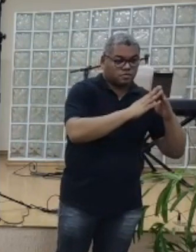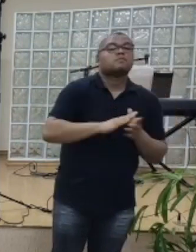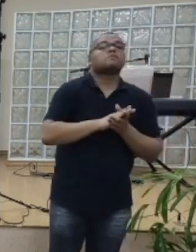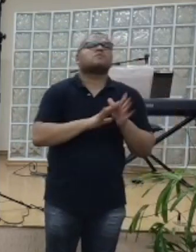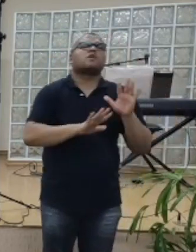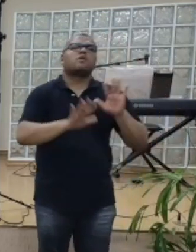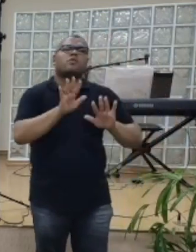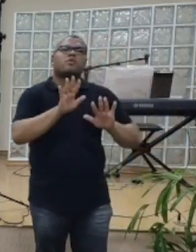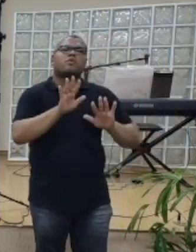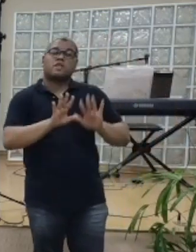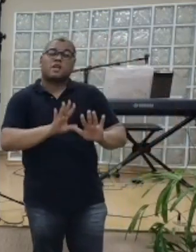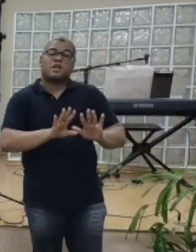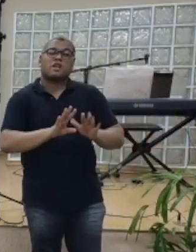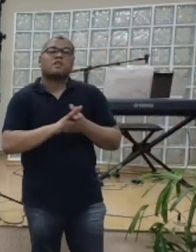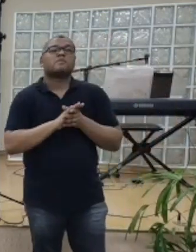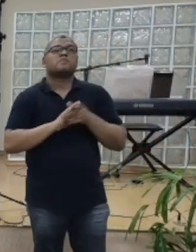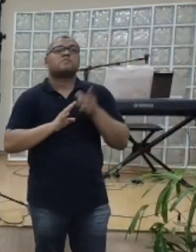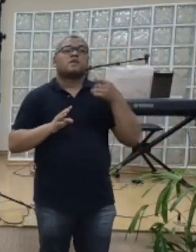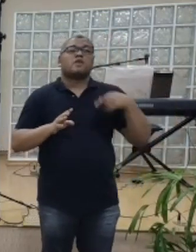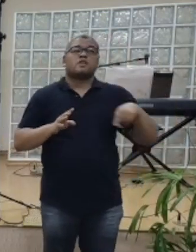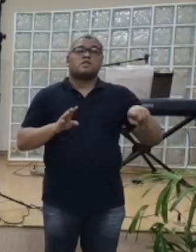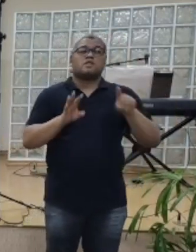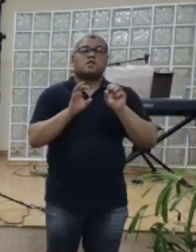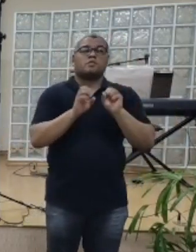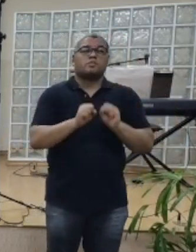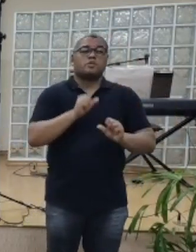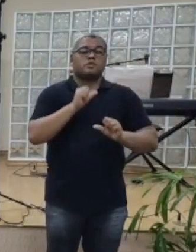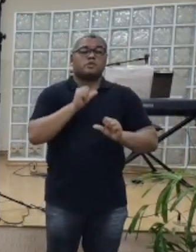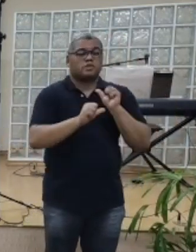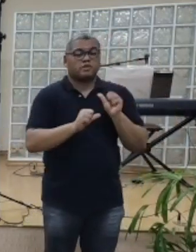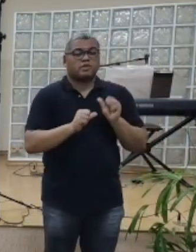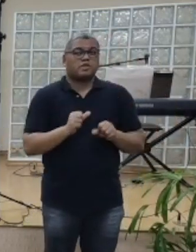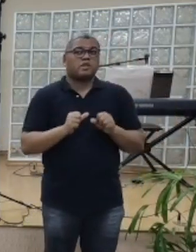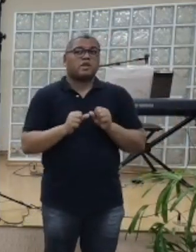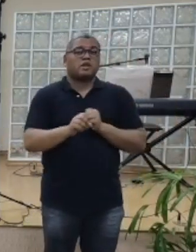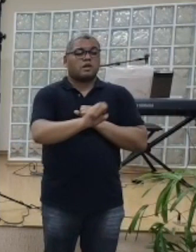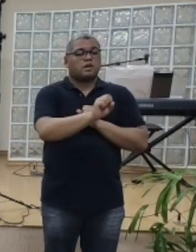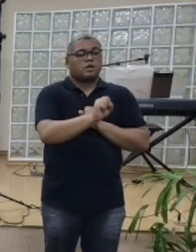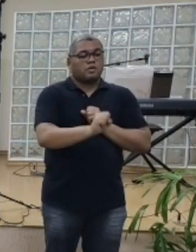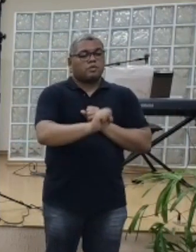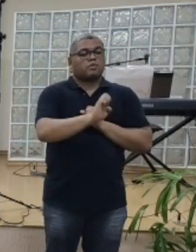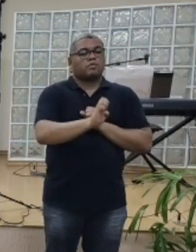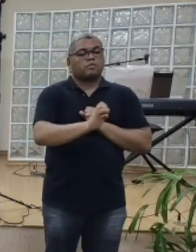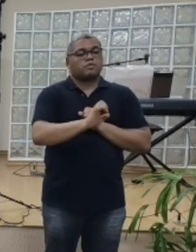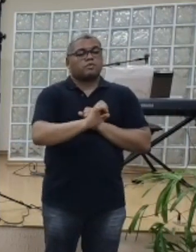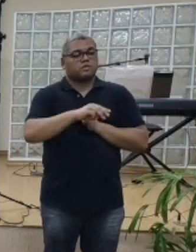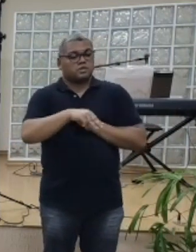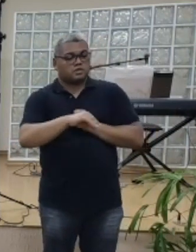Ah não, pastor, mas eu oro em casa e assisto os vídeos.